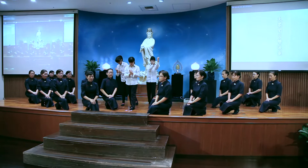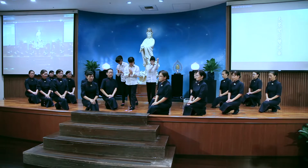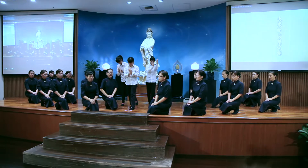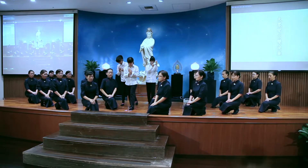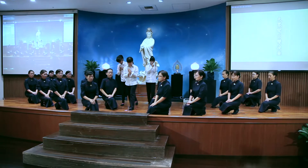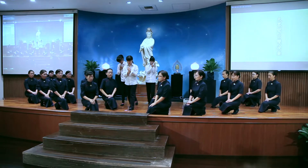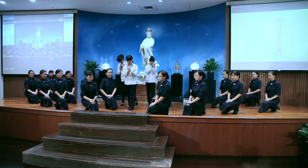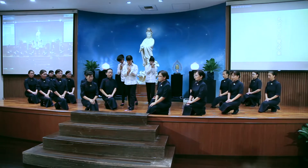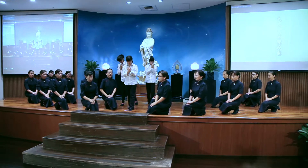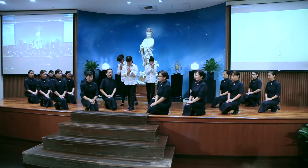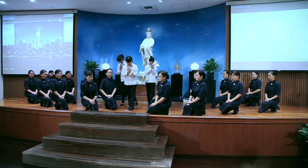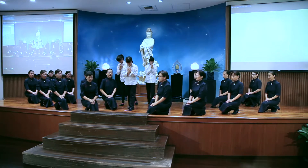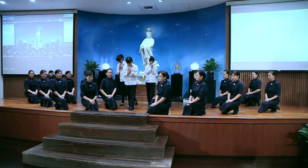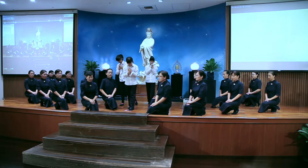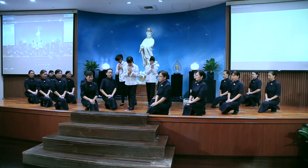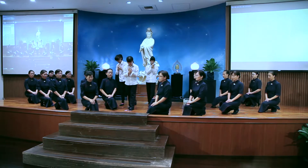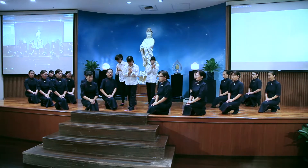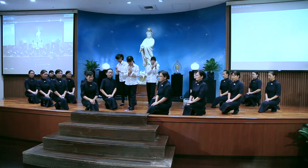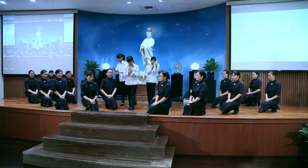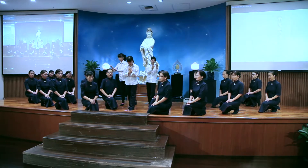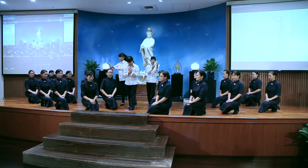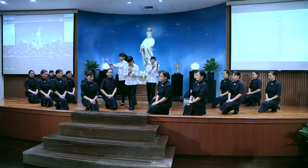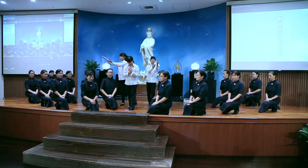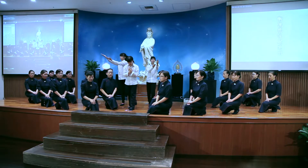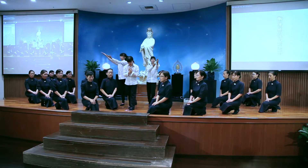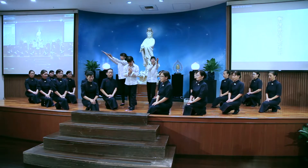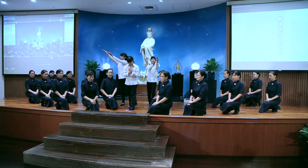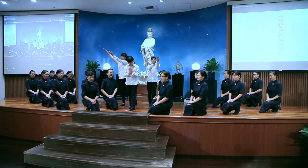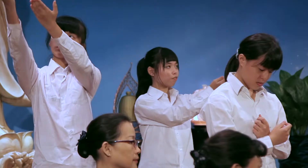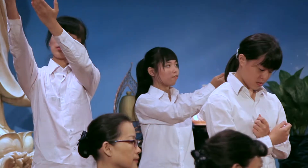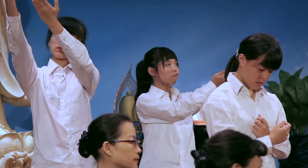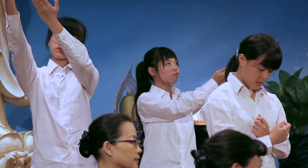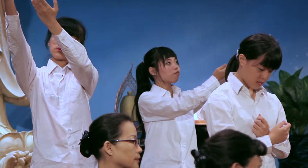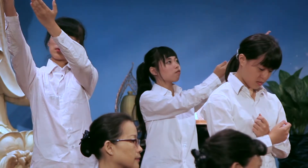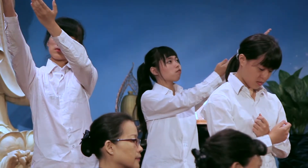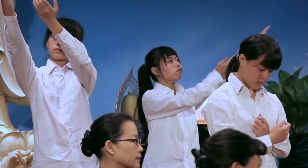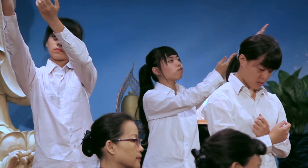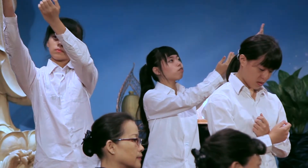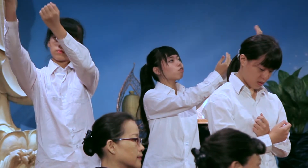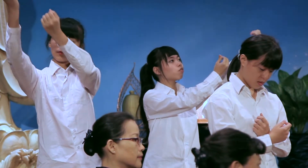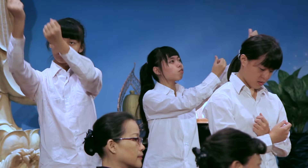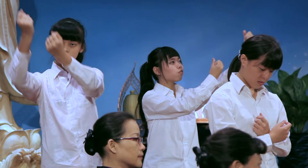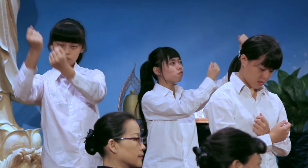泪垂，忏悔悲泣于哽